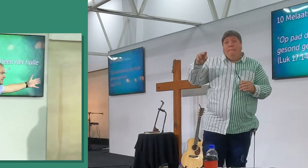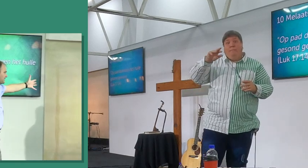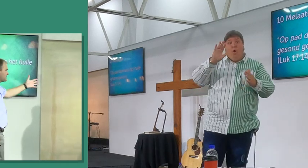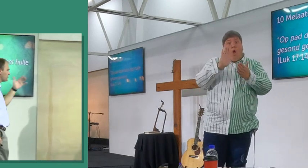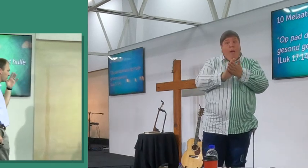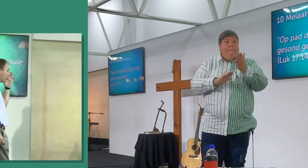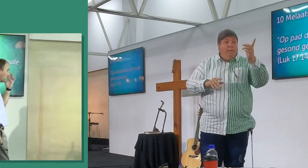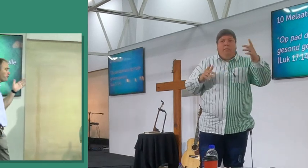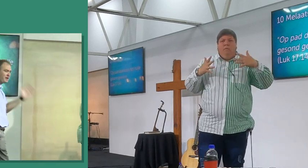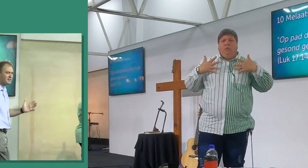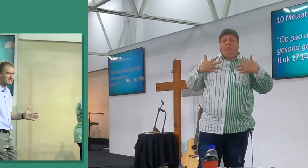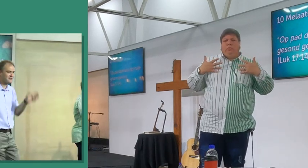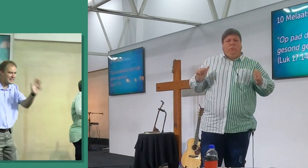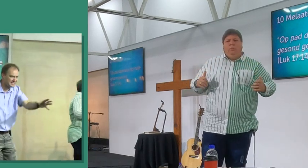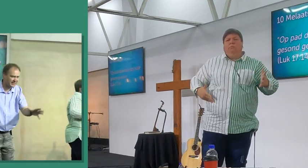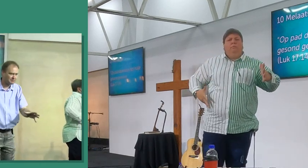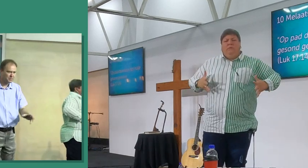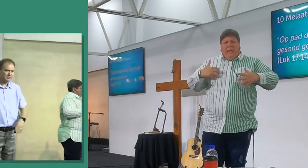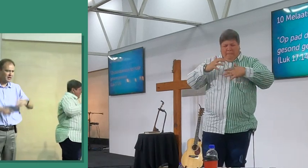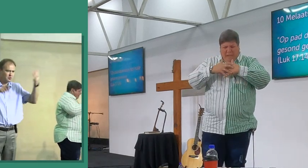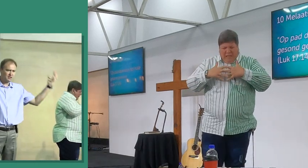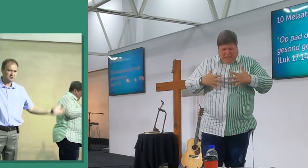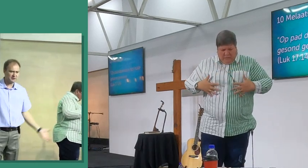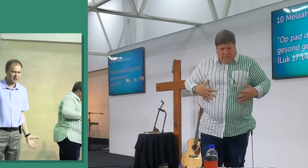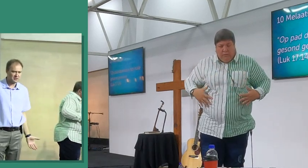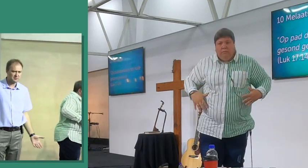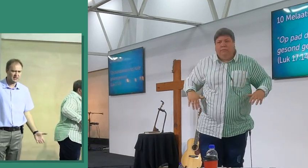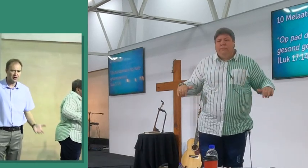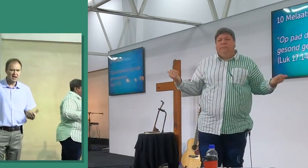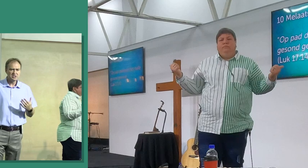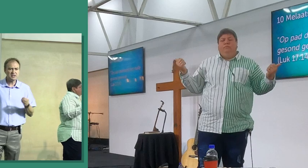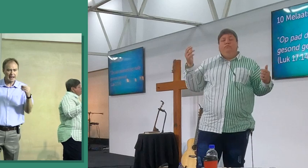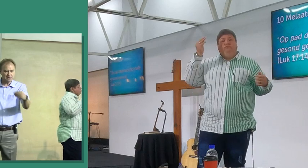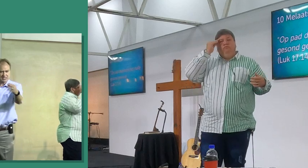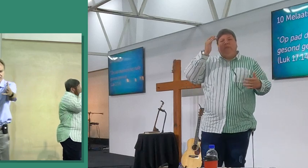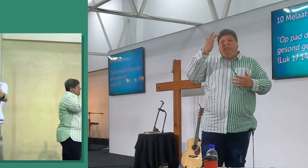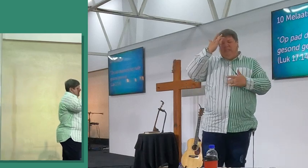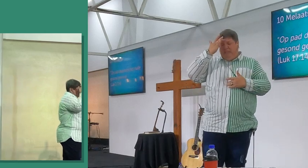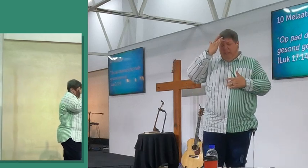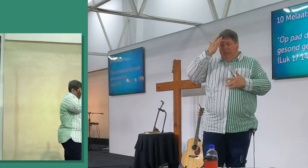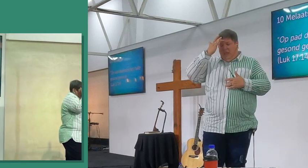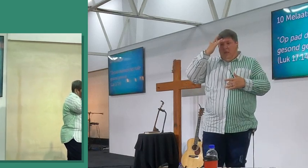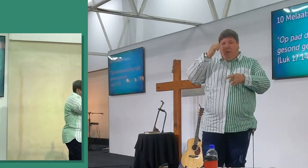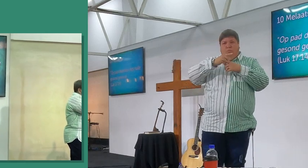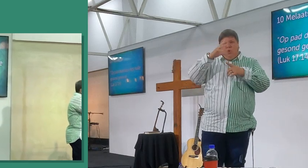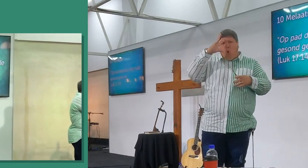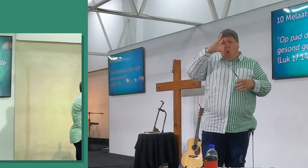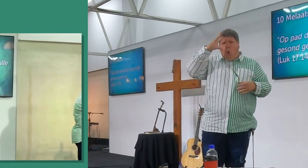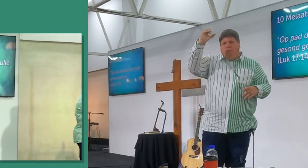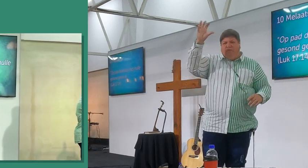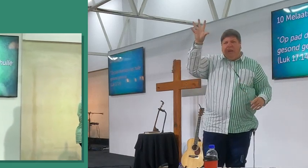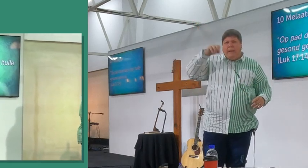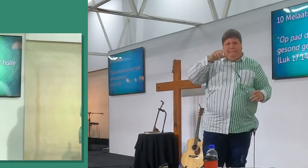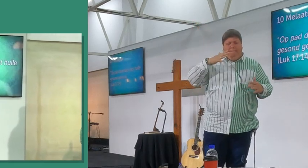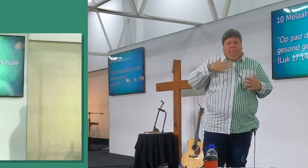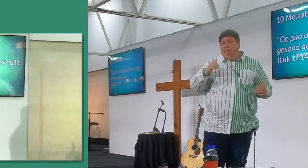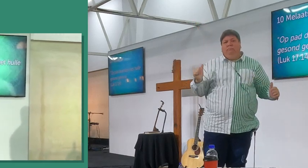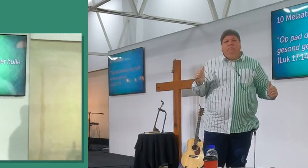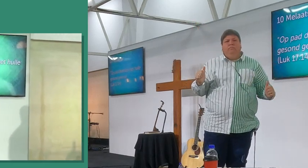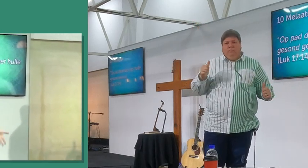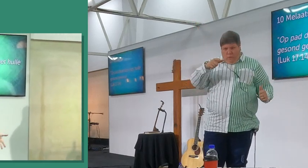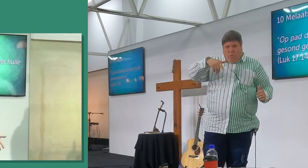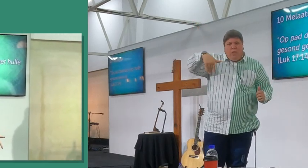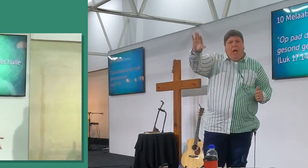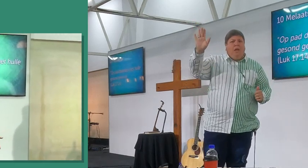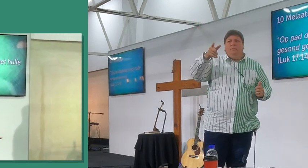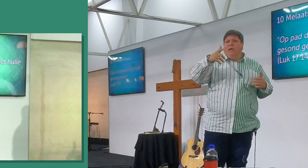daarheen, het hulle gezond geword, nou verbied jy jou self juist sik, waar het ook al is wat fout is met jou, so jy moet ook een stap van geloof neem, dis wat Jesus van hulle verwacht, jy moet nou gaan,